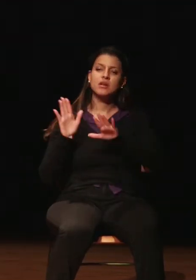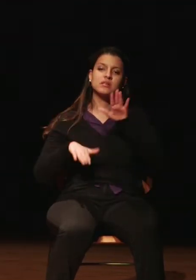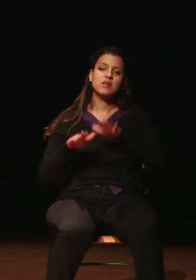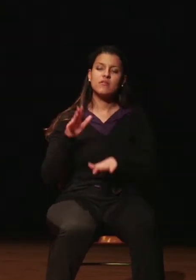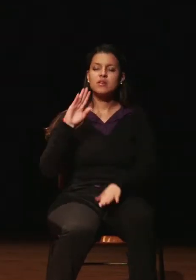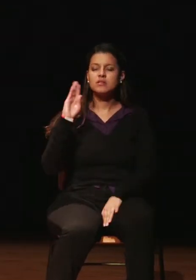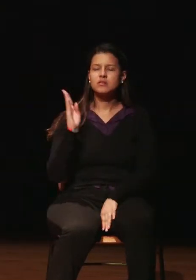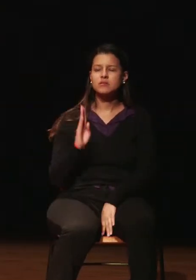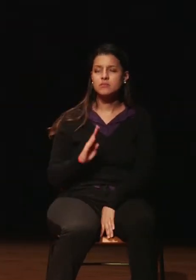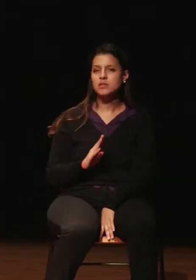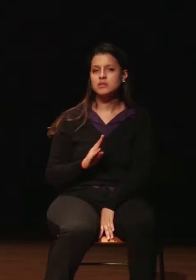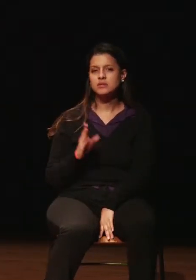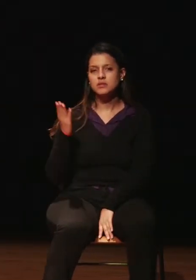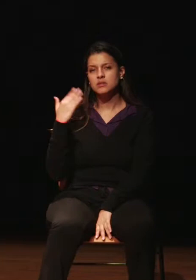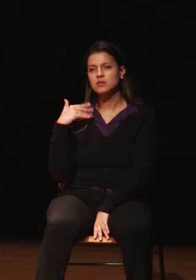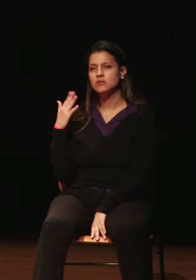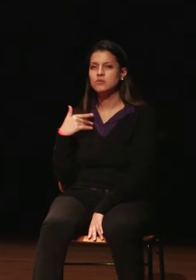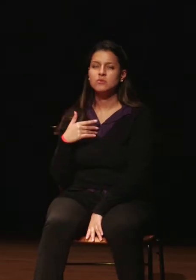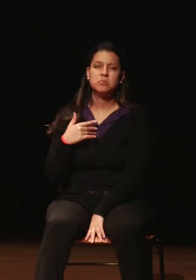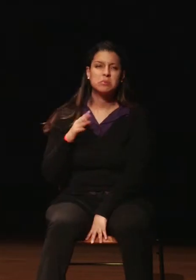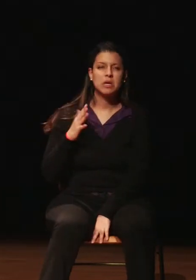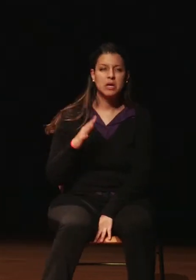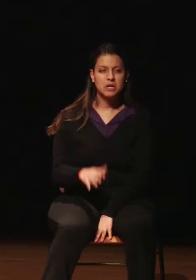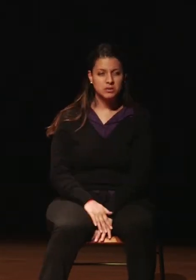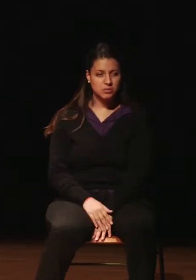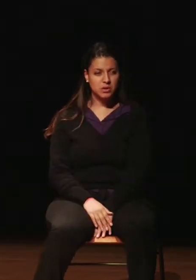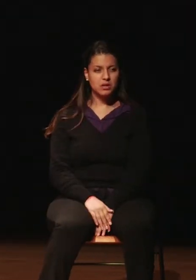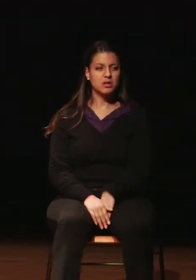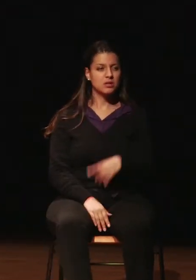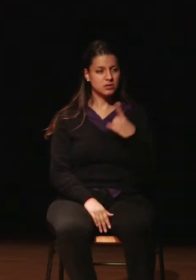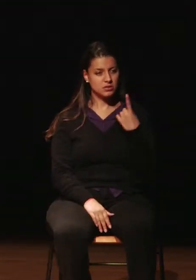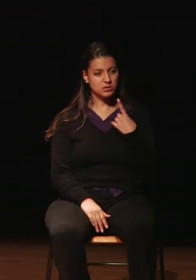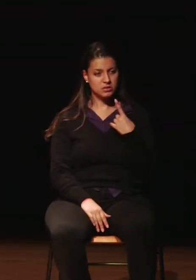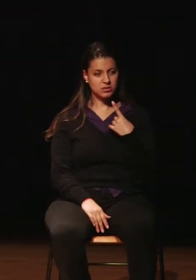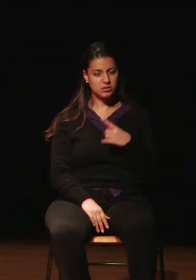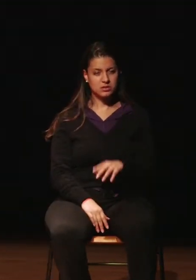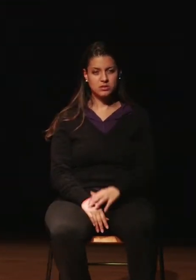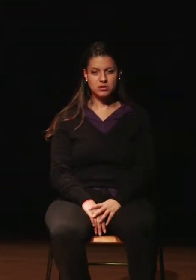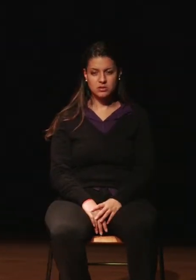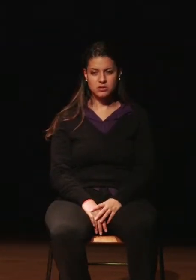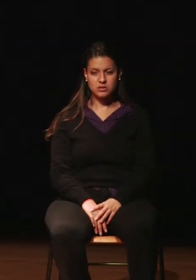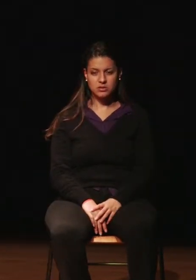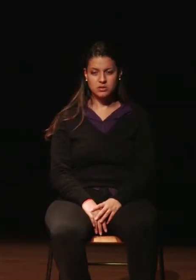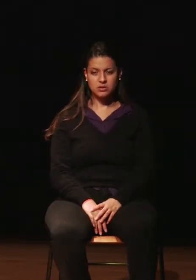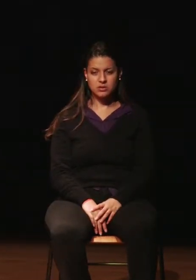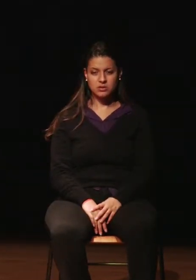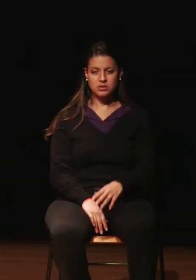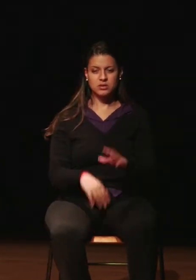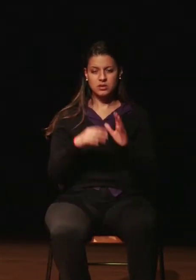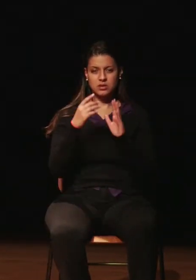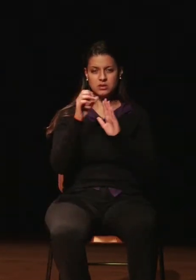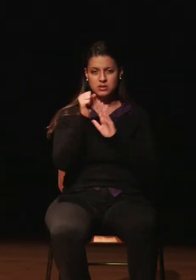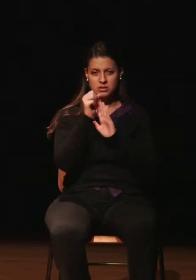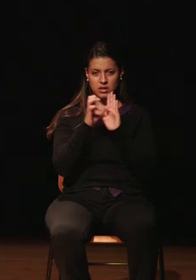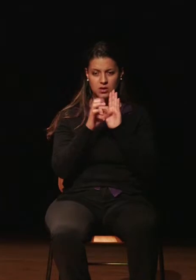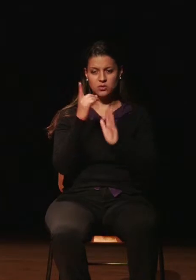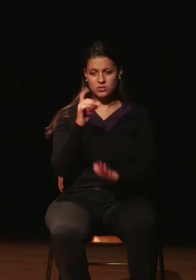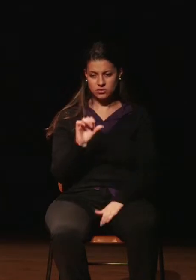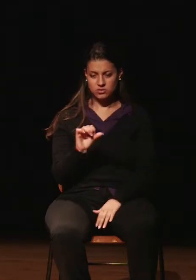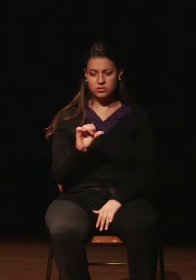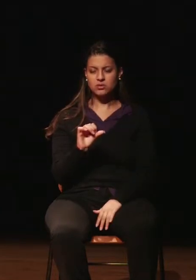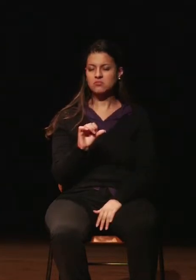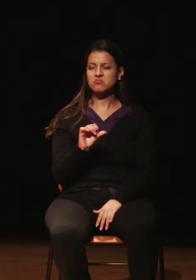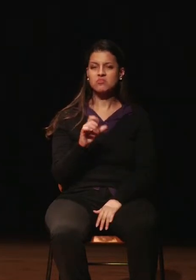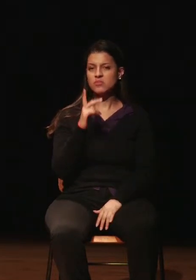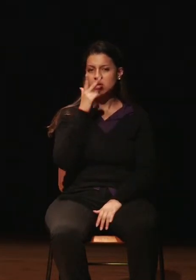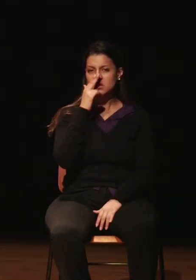Brasil da última década do século XIX, não era uma pergunta